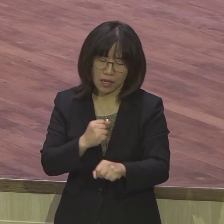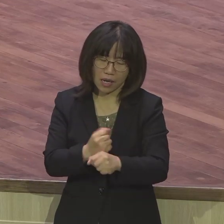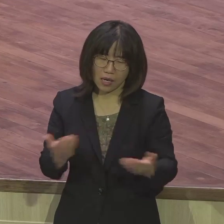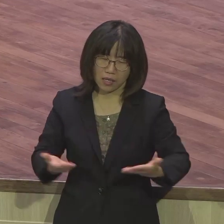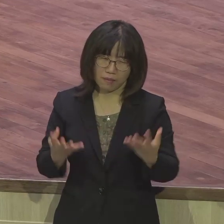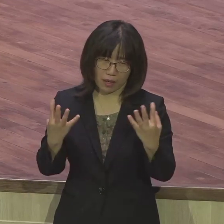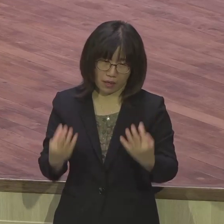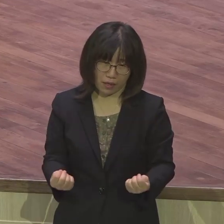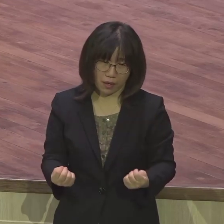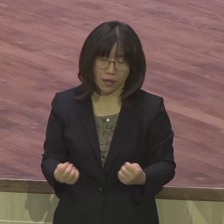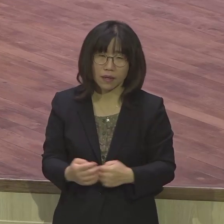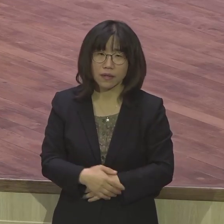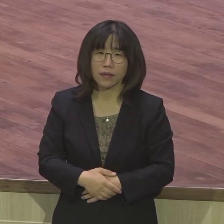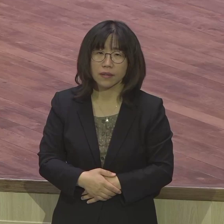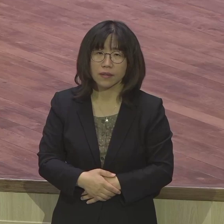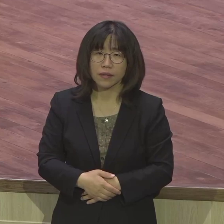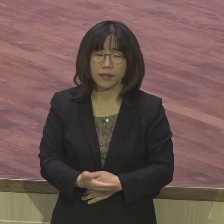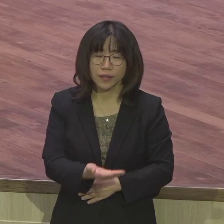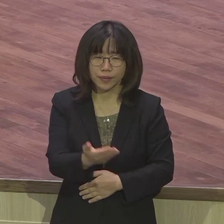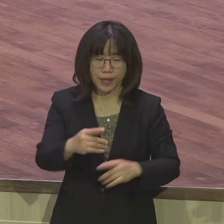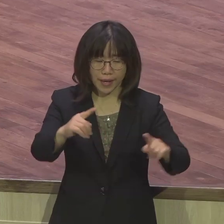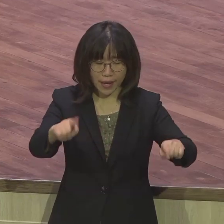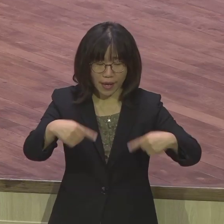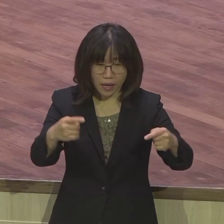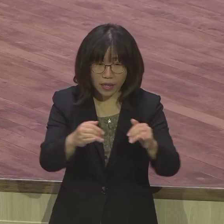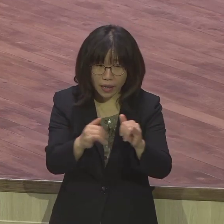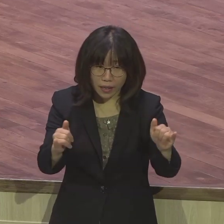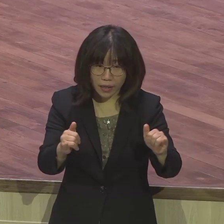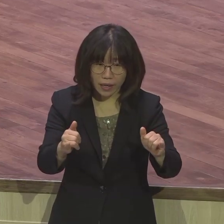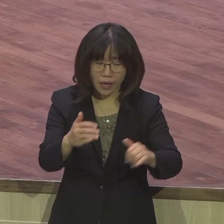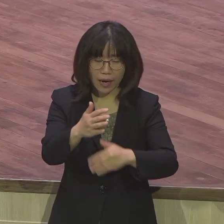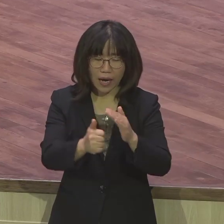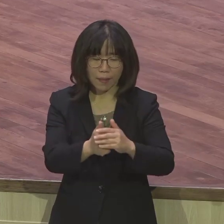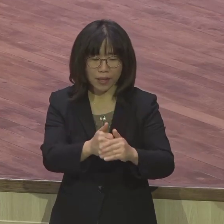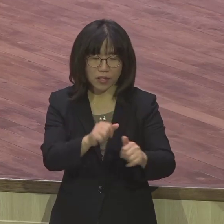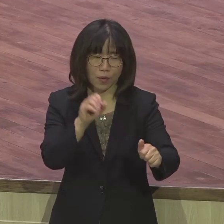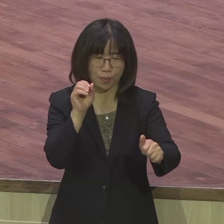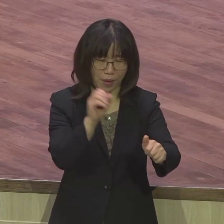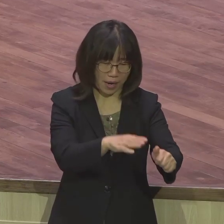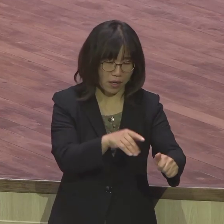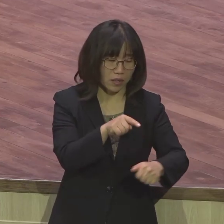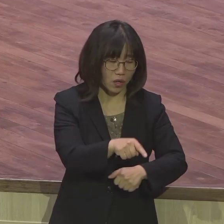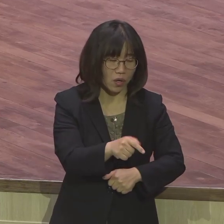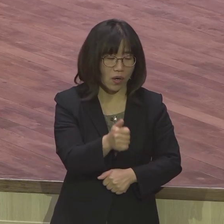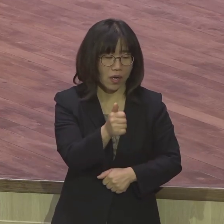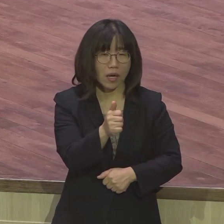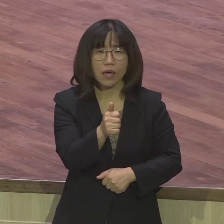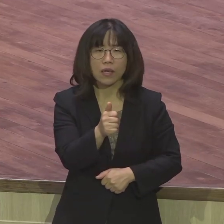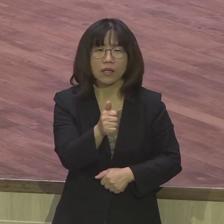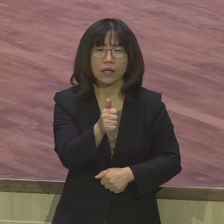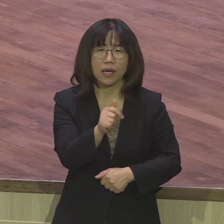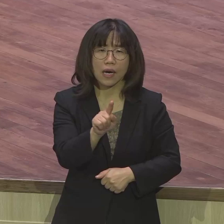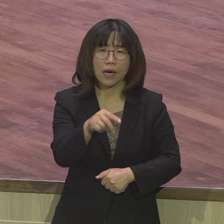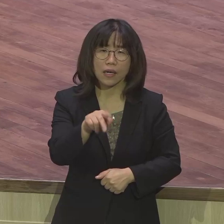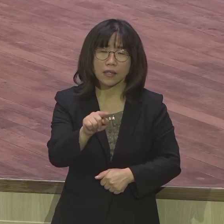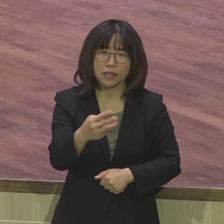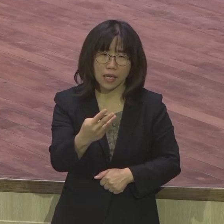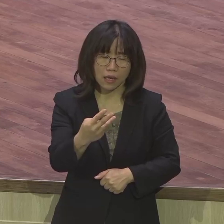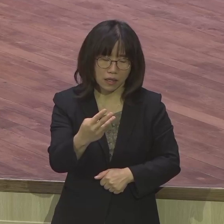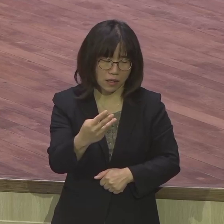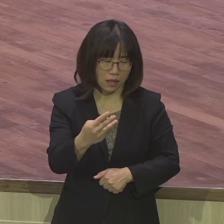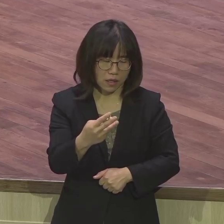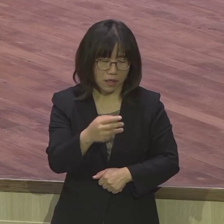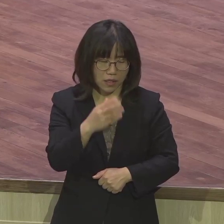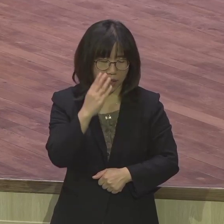그러니까 결론적으로 하나님이 엘리야에게 뭐라고 얘기합니까? 19장 15절에 보면 하사엘에게 기름 부어라. 닙시의 손자, 닙시의 아들에게 기름